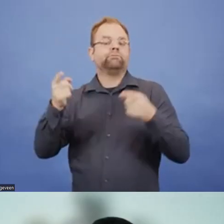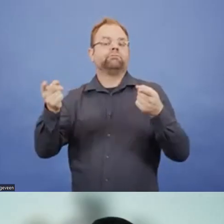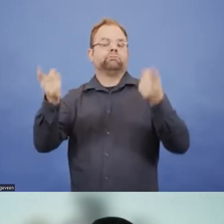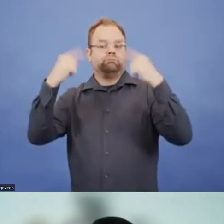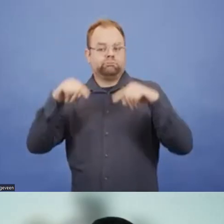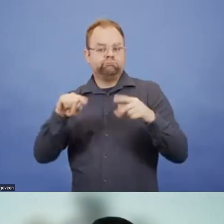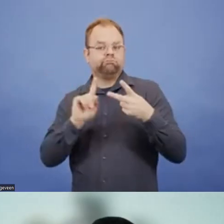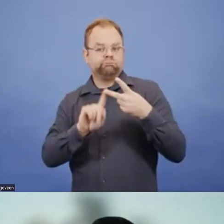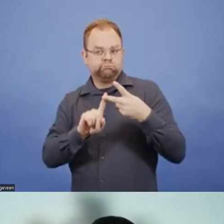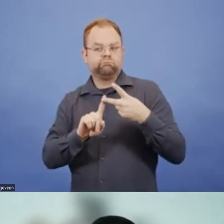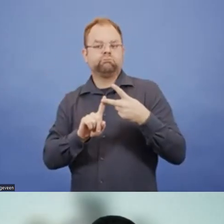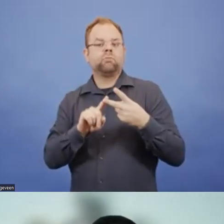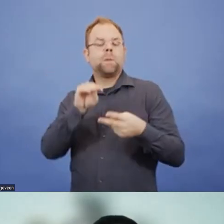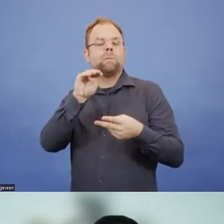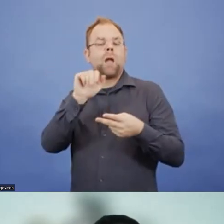que es